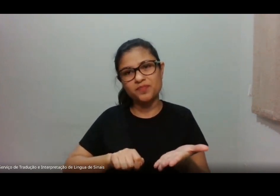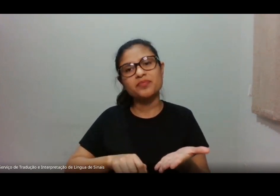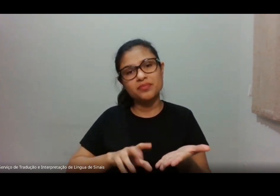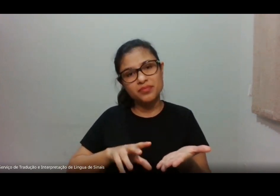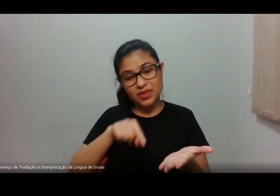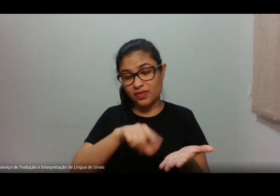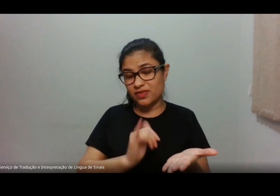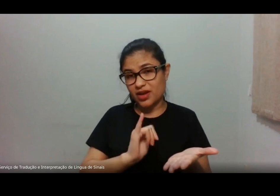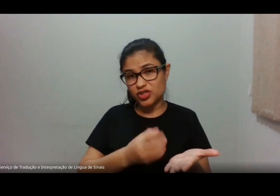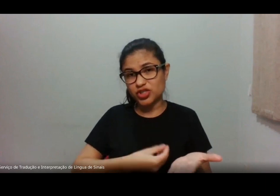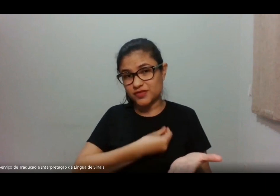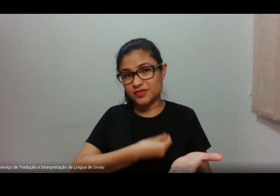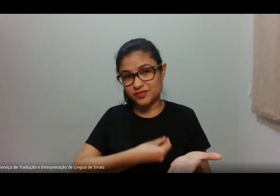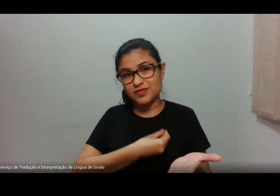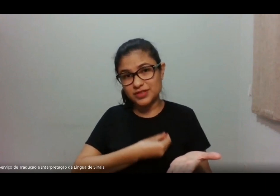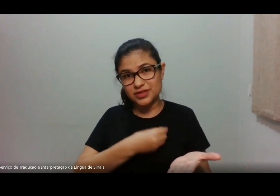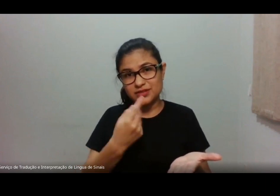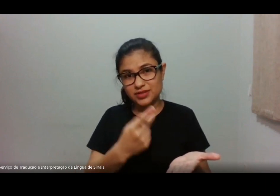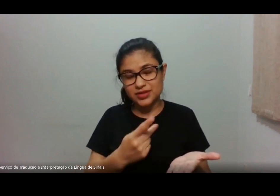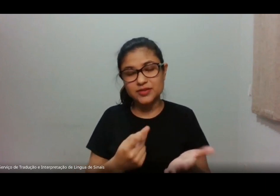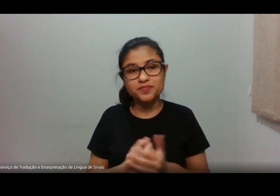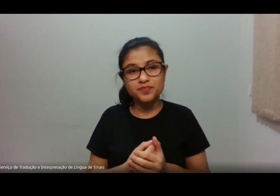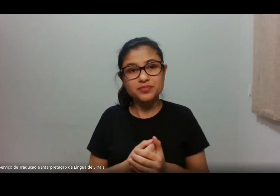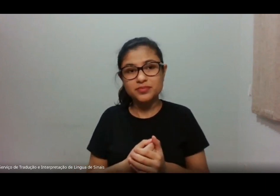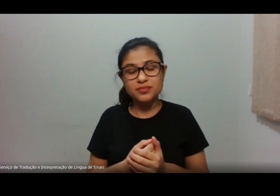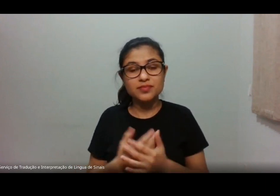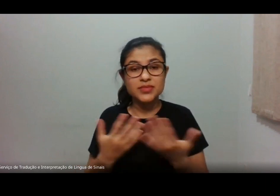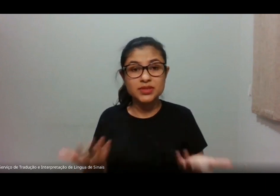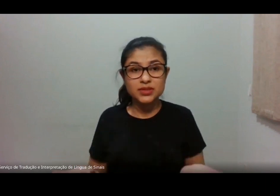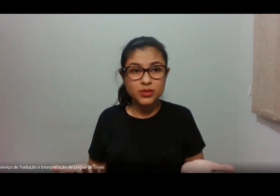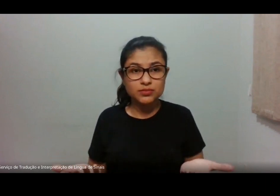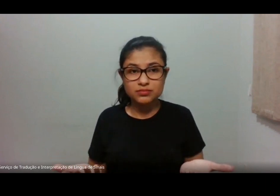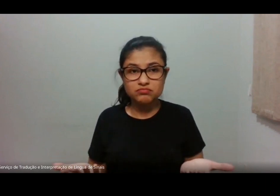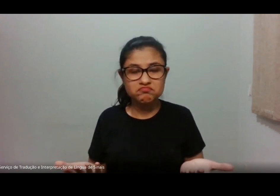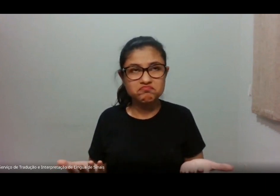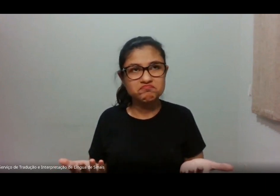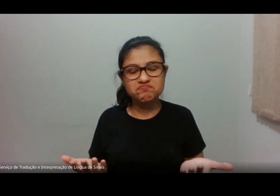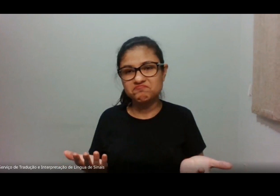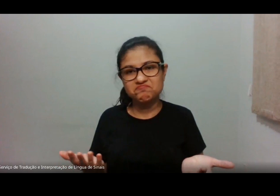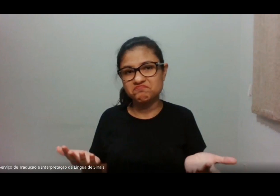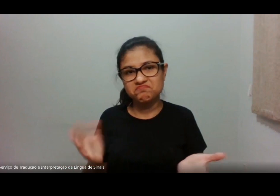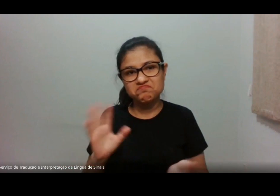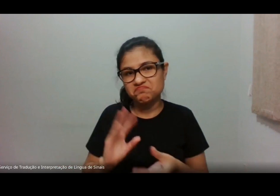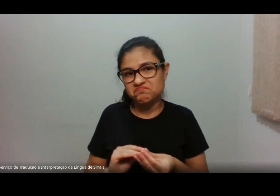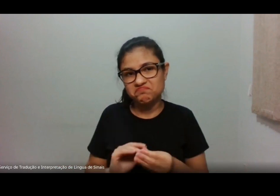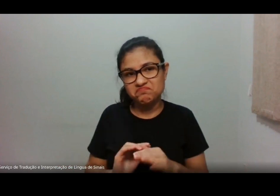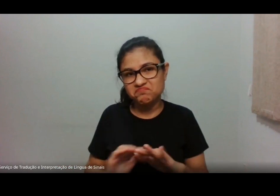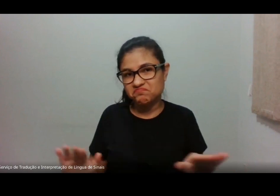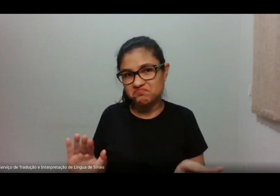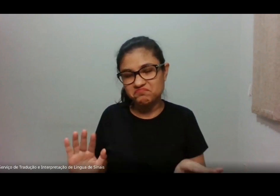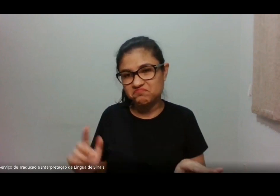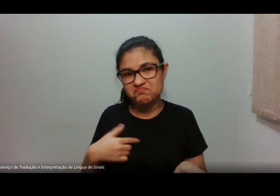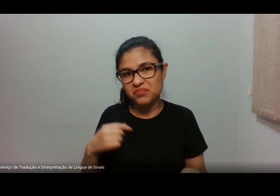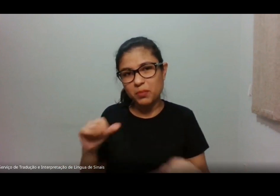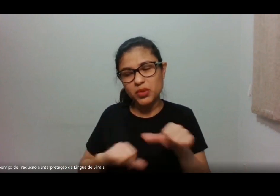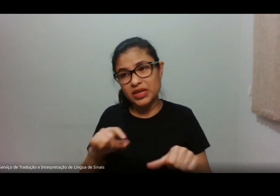uma narrativa que conta a sua vida. Bom, então, seria isso, gente. Eu acho que eu fui um pouco depressa,